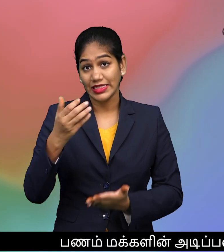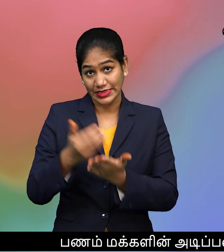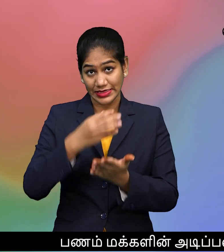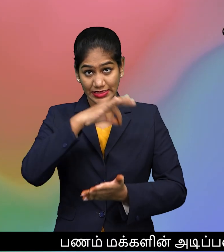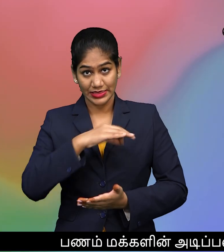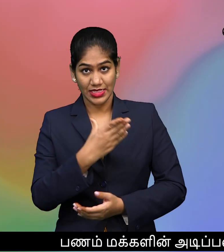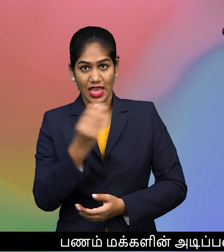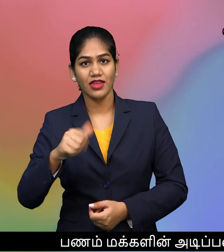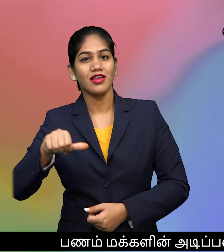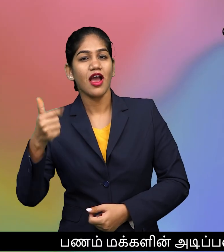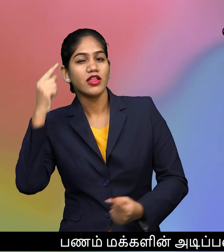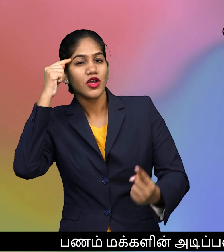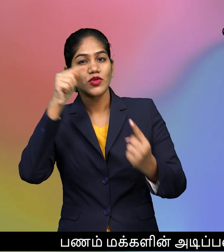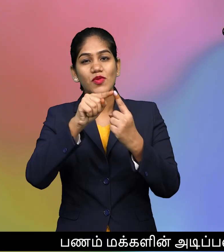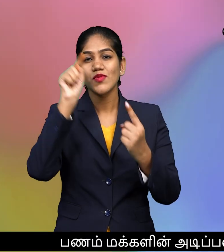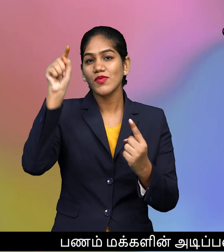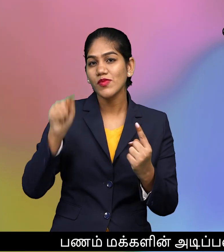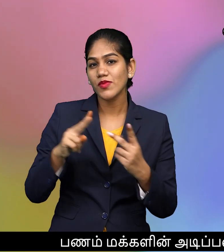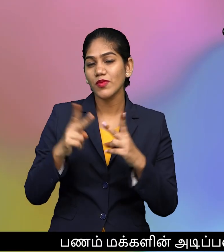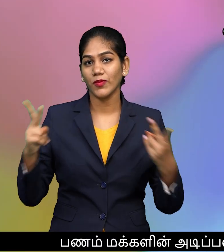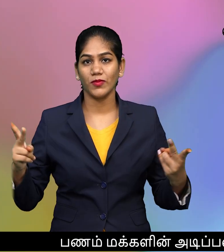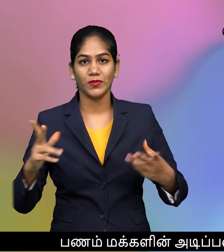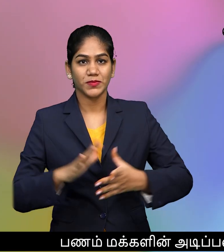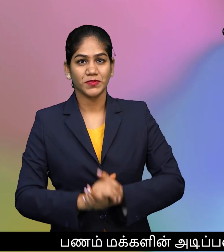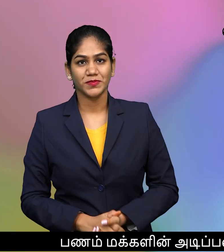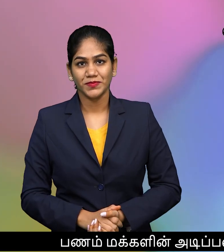பணம் மக்களின் அடிப்படை தேவையாக கருதப்படுகிறது